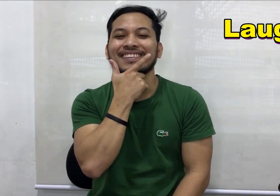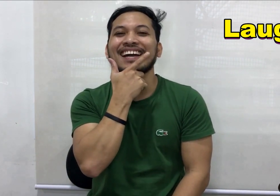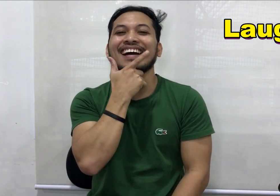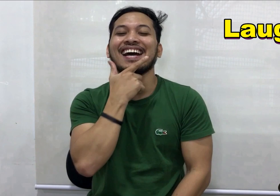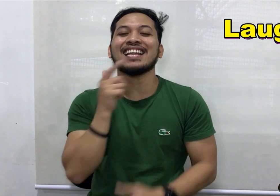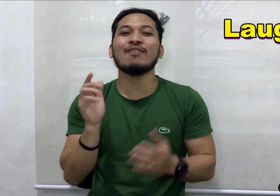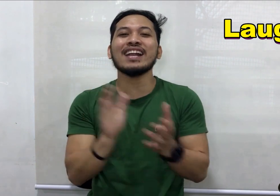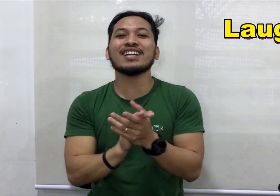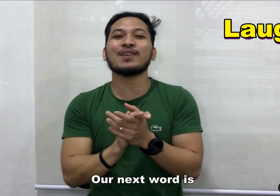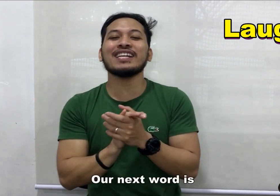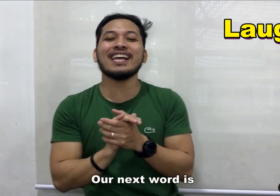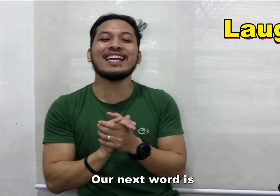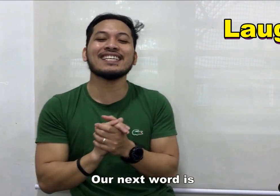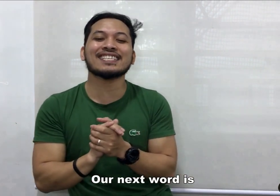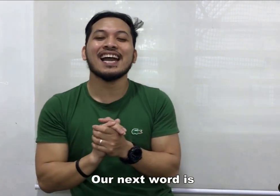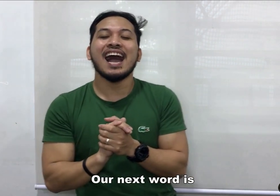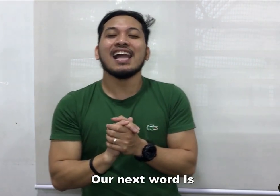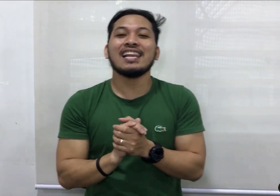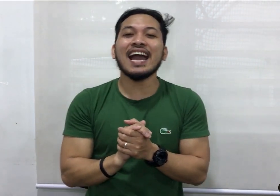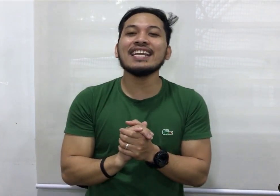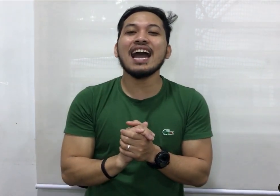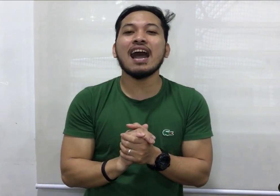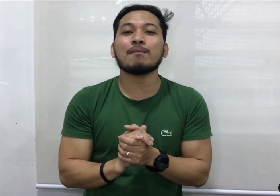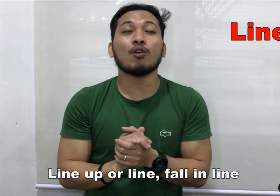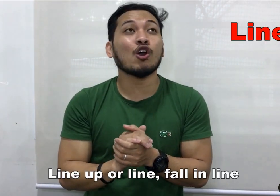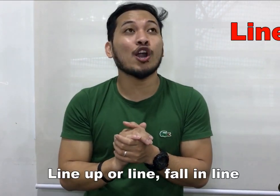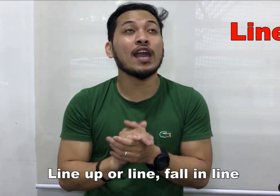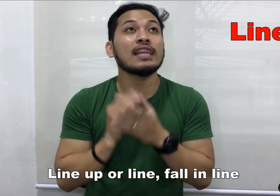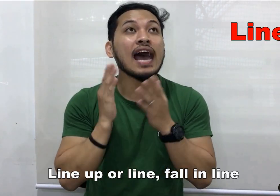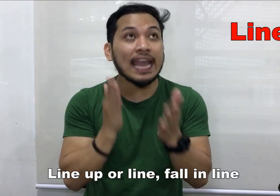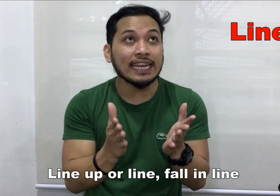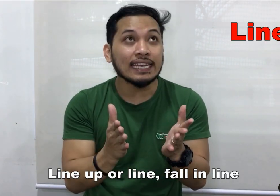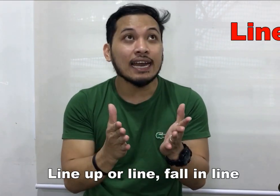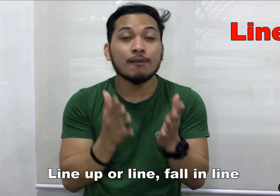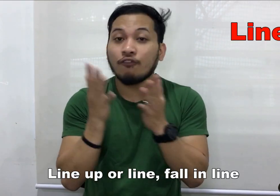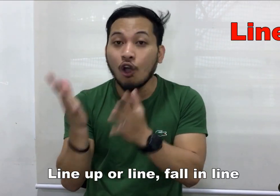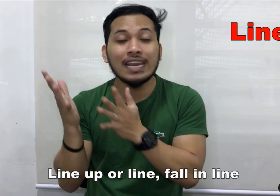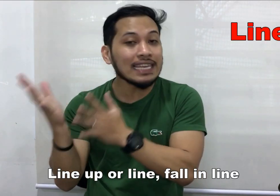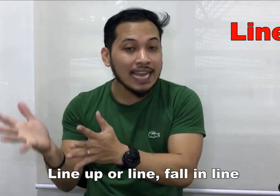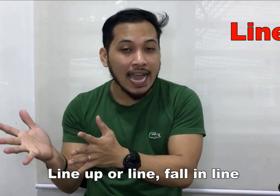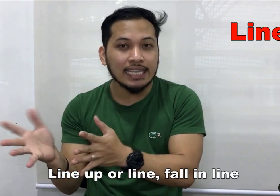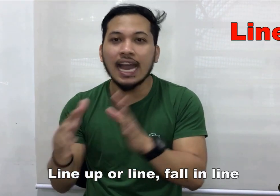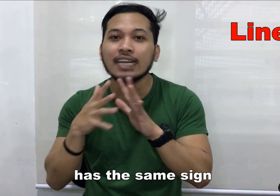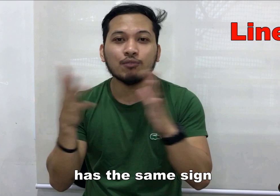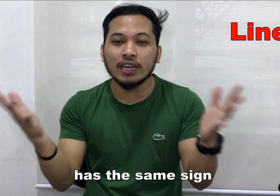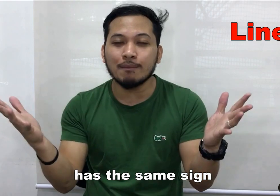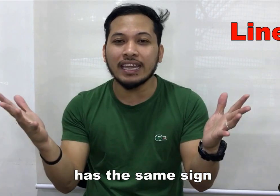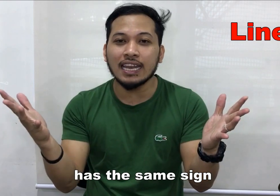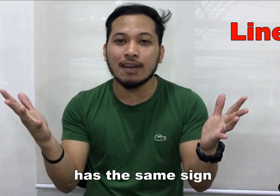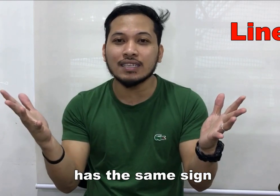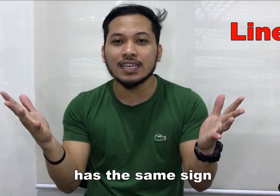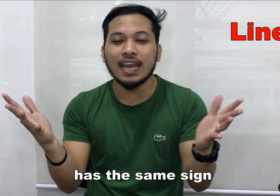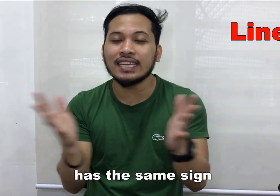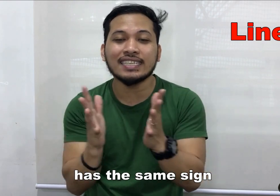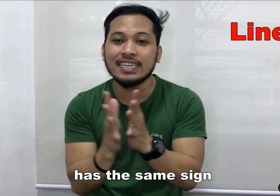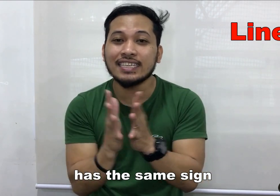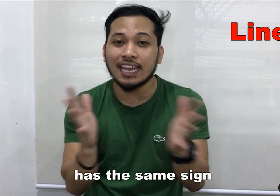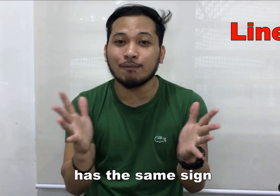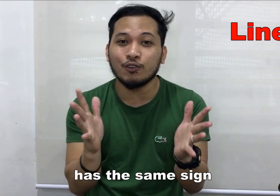laugh. Ah! Ayan. Our next word is line up or line. Fall in line. Lahat po ng may kinalaman sa line is iisa lang